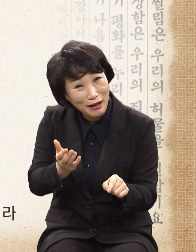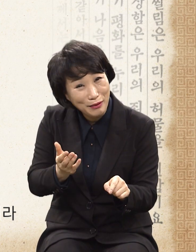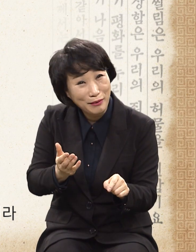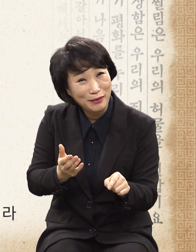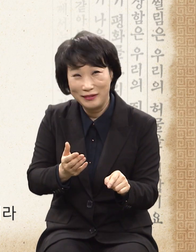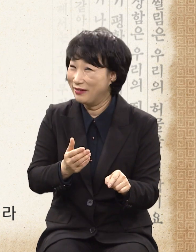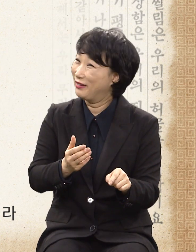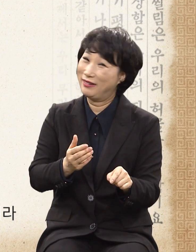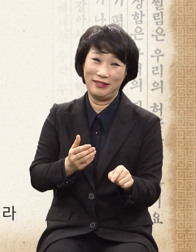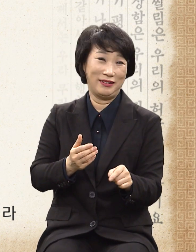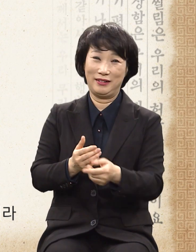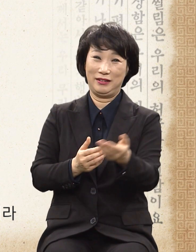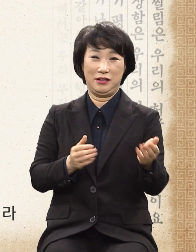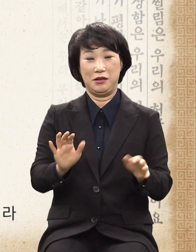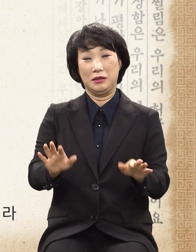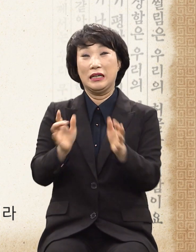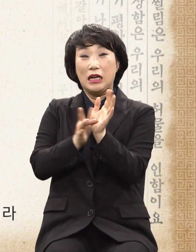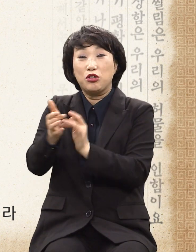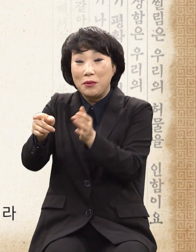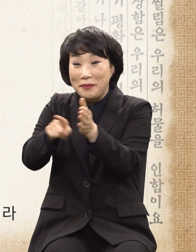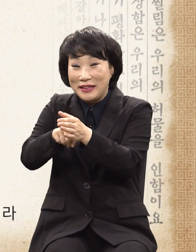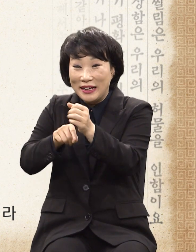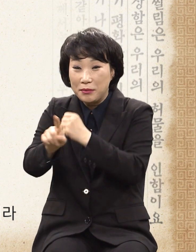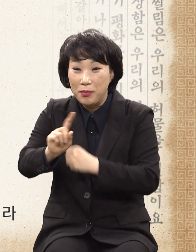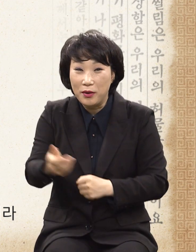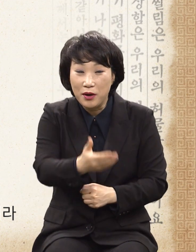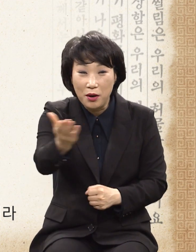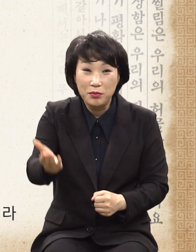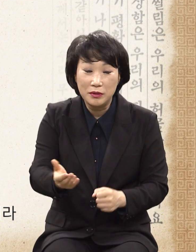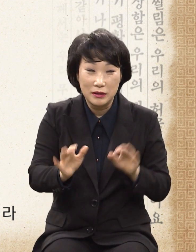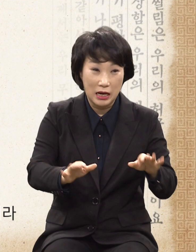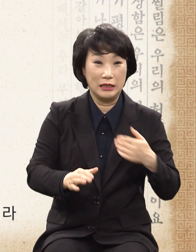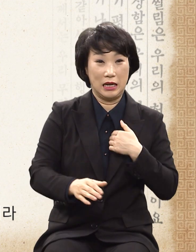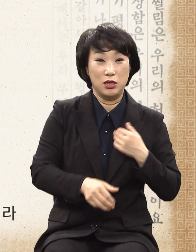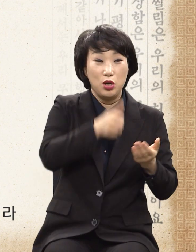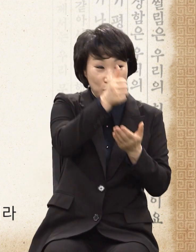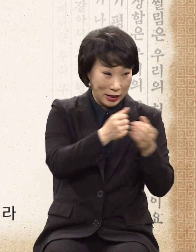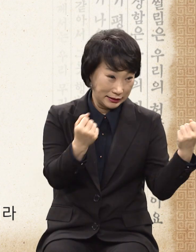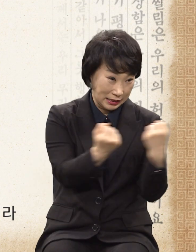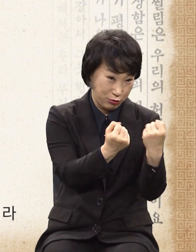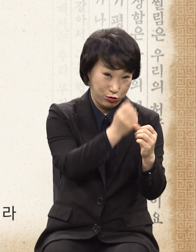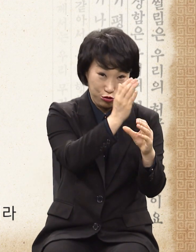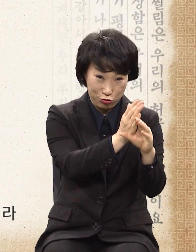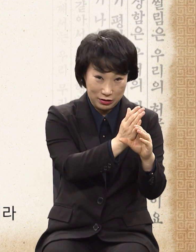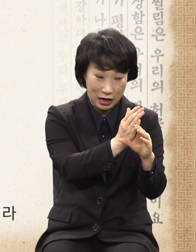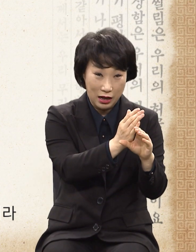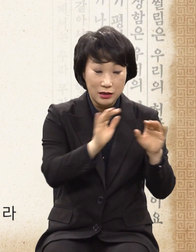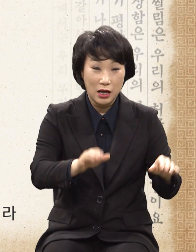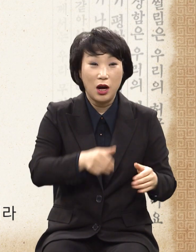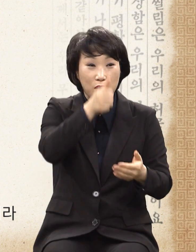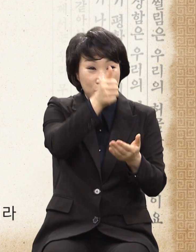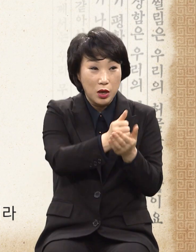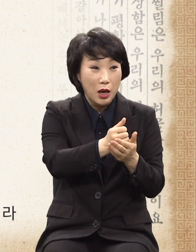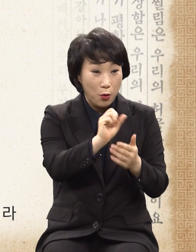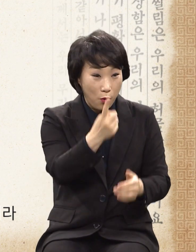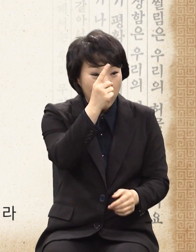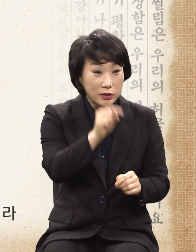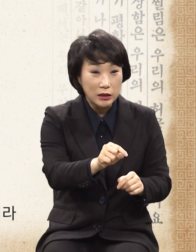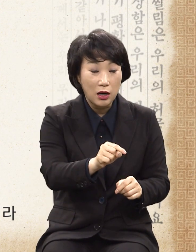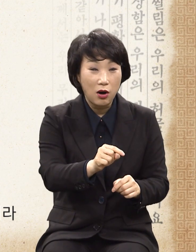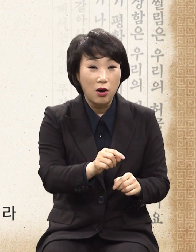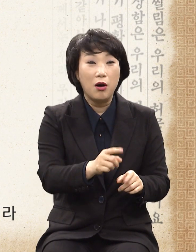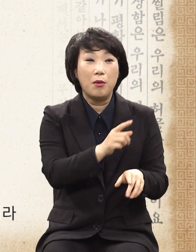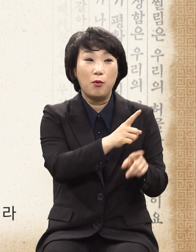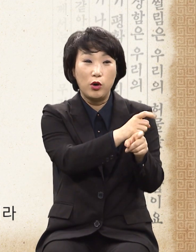합니까? 예수 믿는 사람이란 말은 죄와 싸우고 있고 죄의 원인의